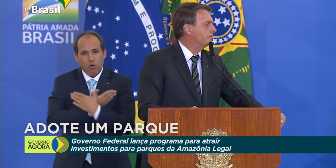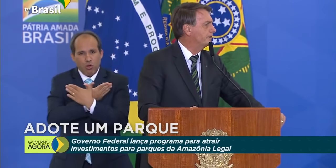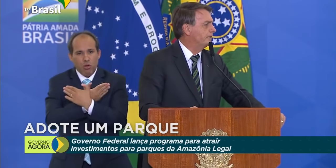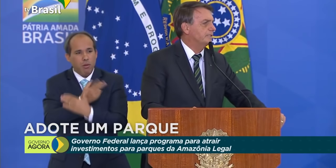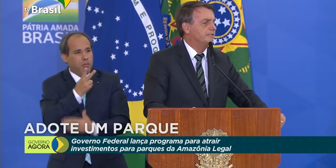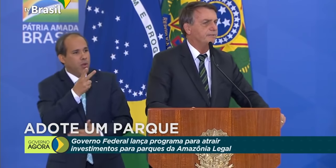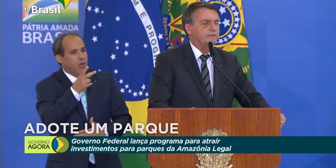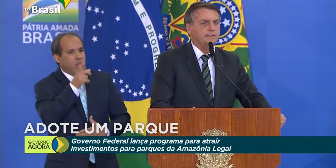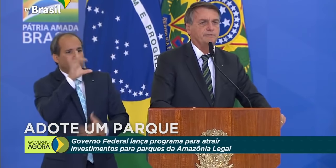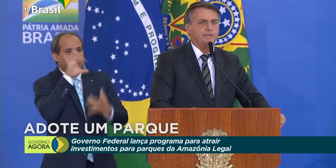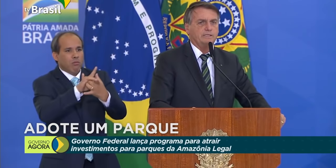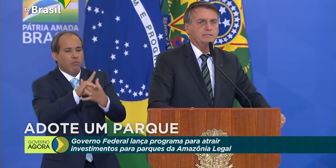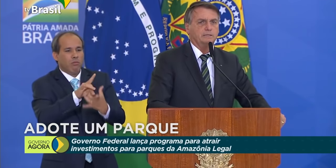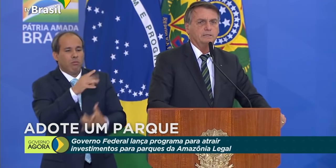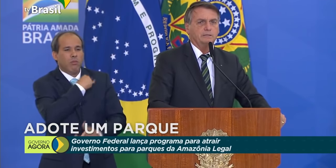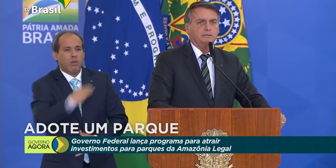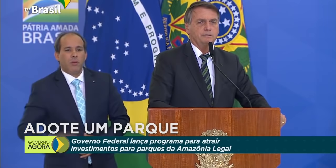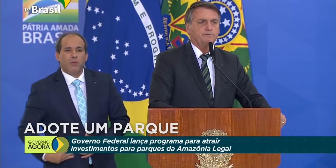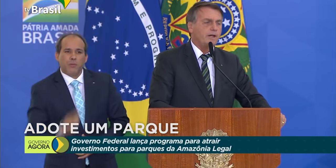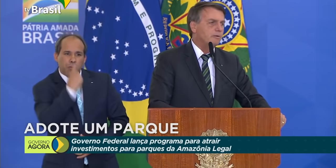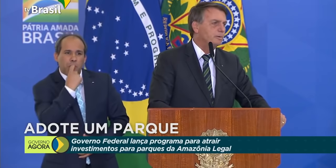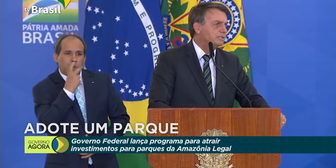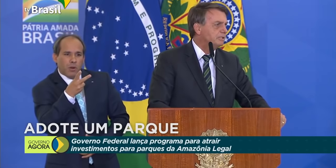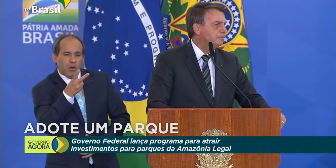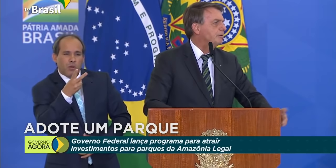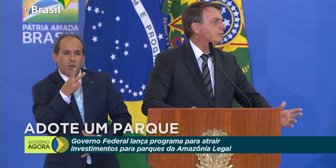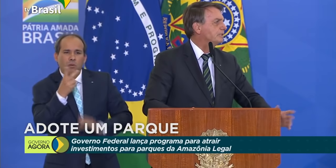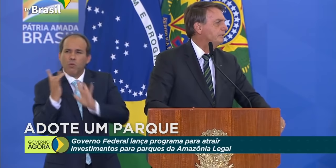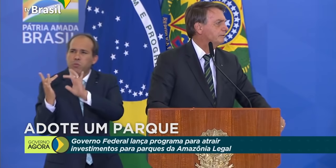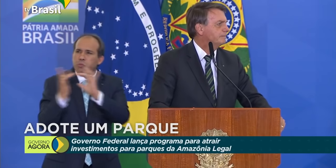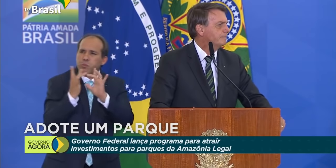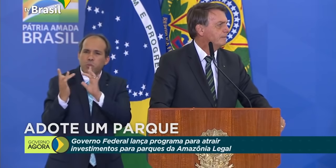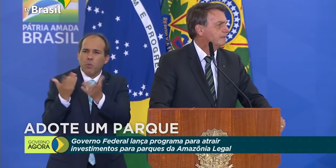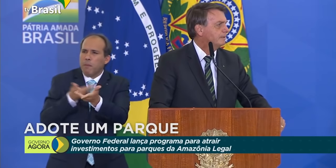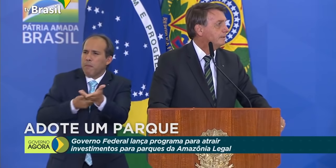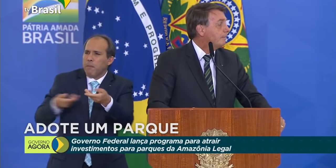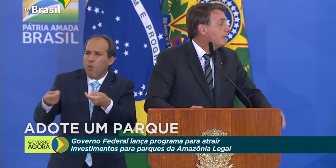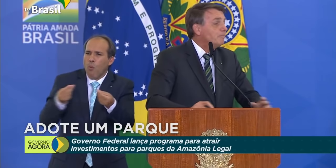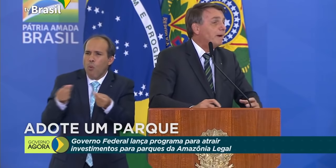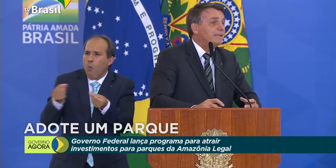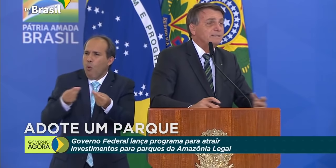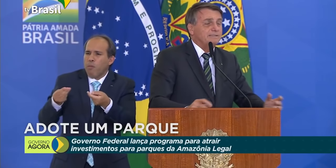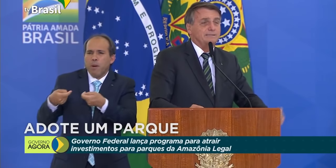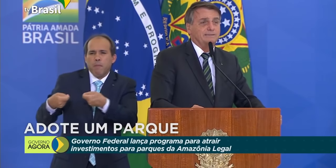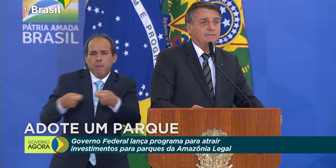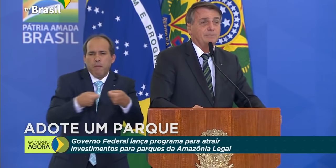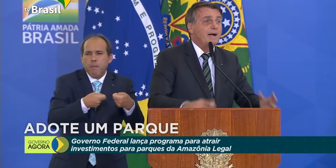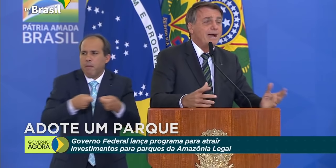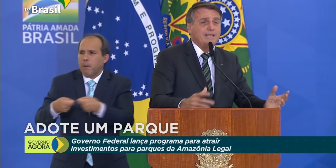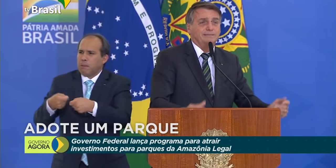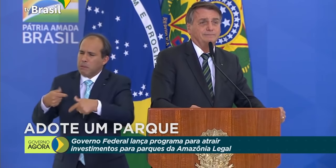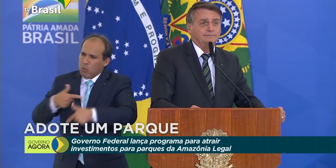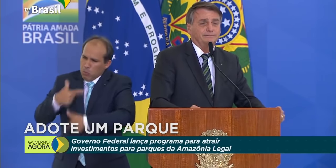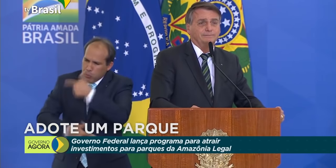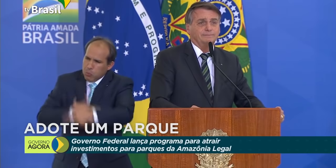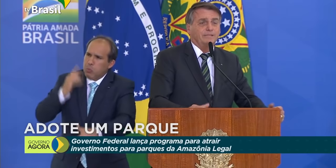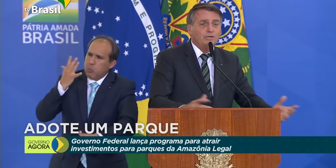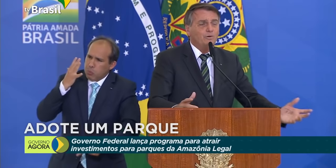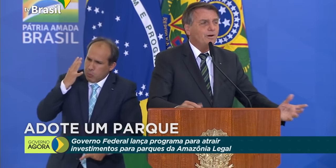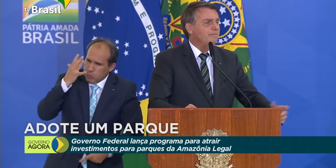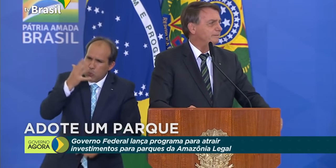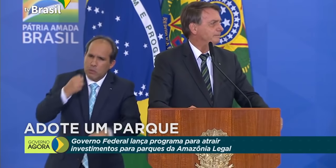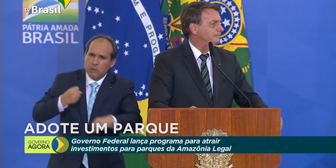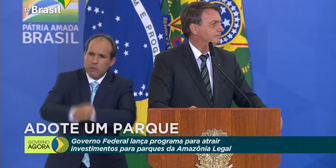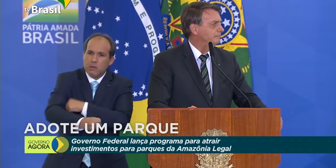intermédio nosso Ministro Fernando Azevedo da Defesa Faz o possível e impossível mas é um país é uma área